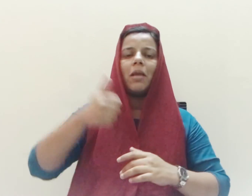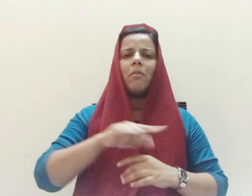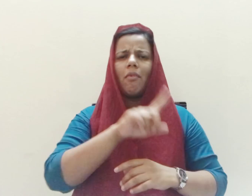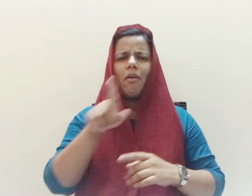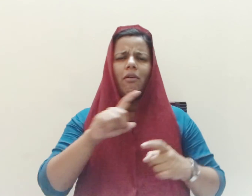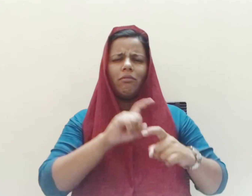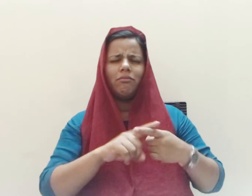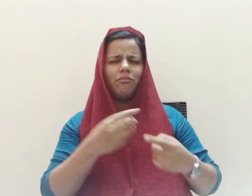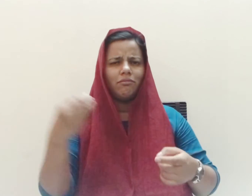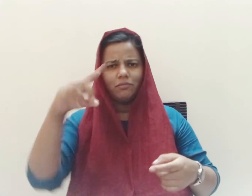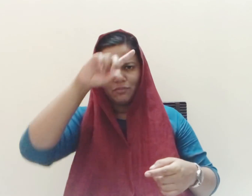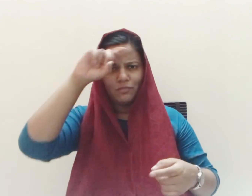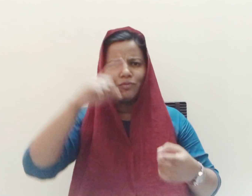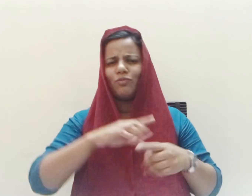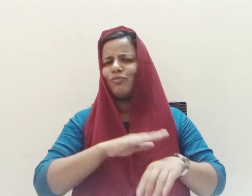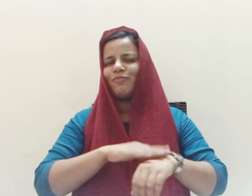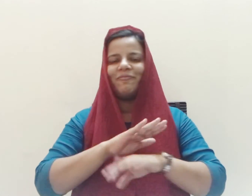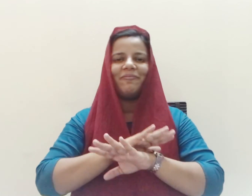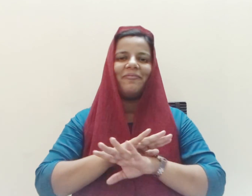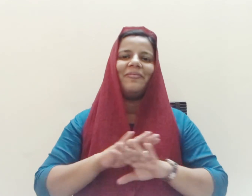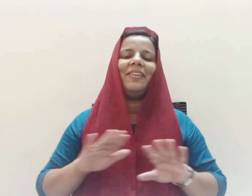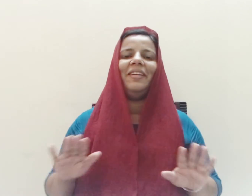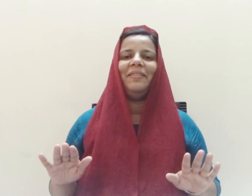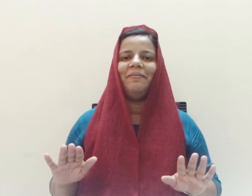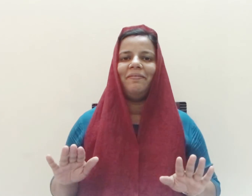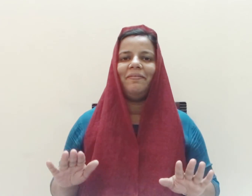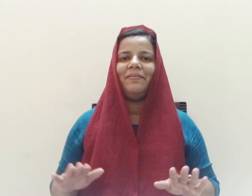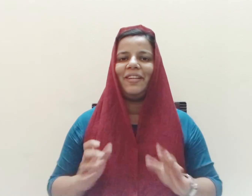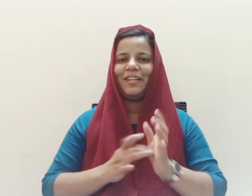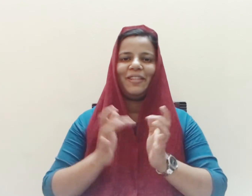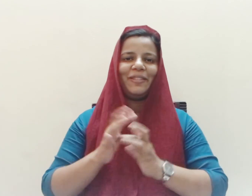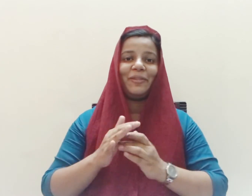എനിക്കത് വിരോധമായി ഉണ്ടാക്കുന്ന ഒരായുധവും ഫലിക്കുകയില്ല. കർത്താവ് നിങ്ങളെ